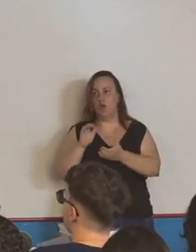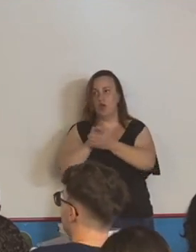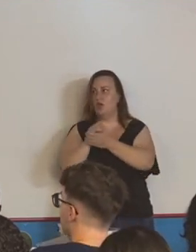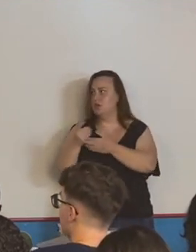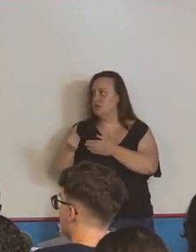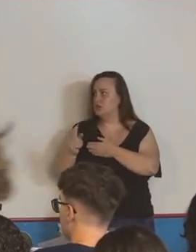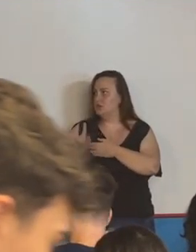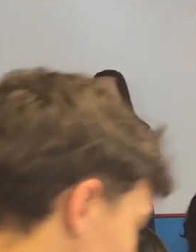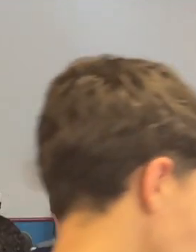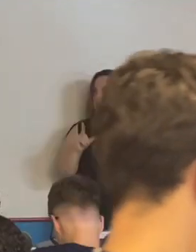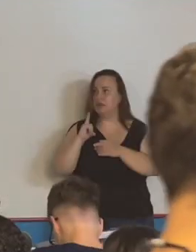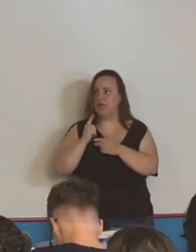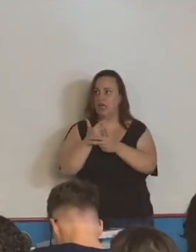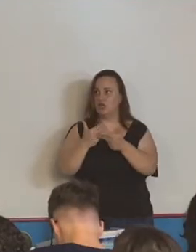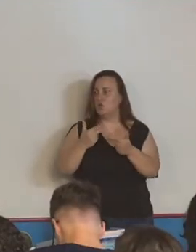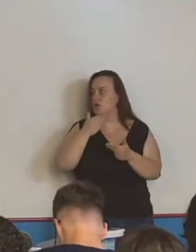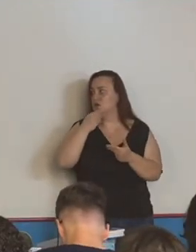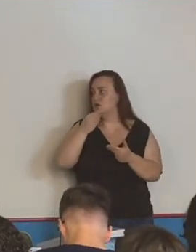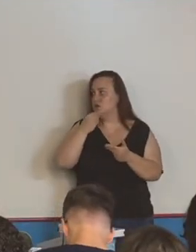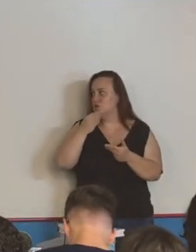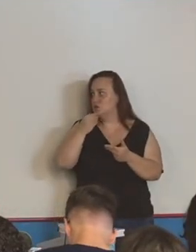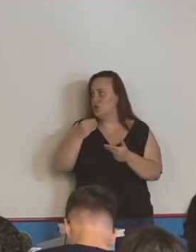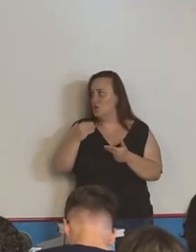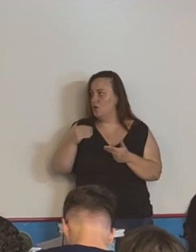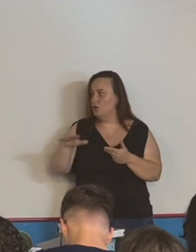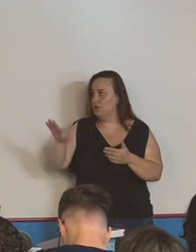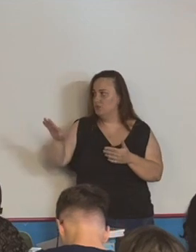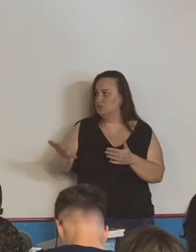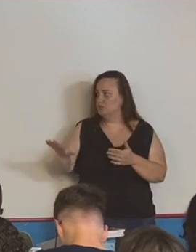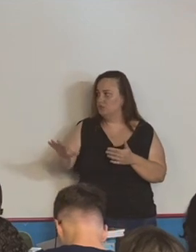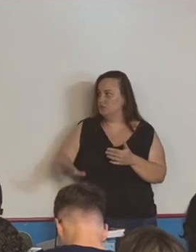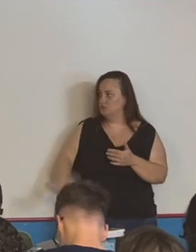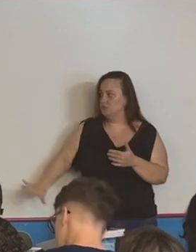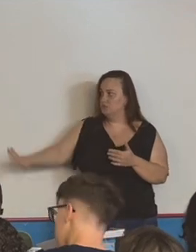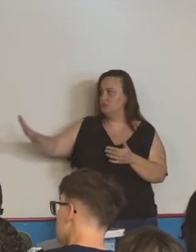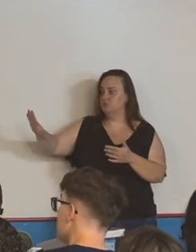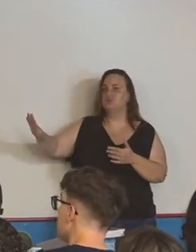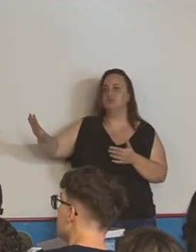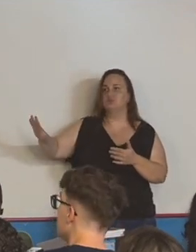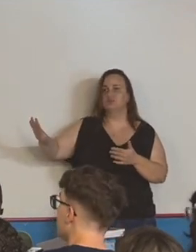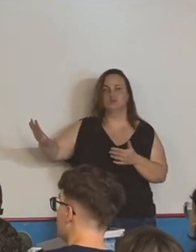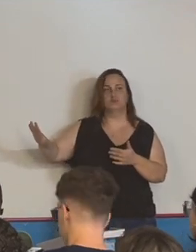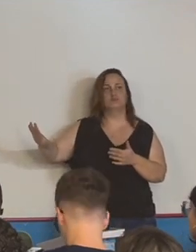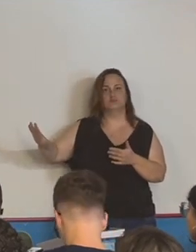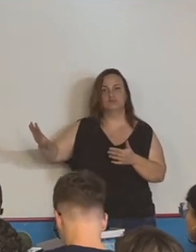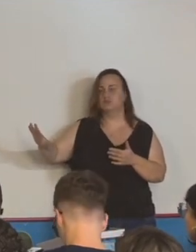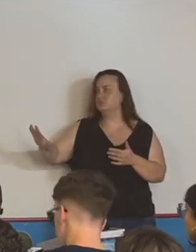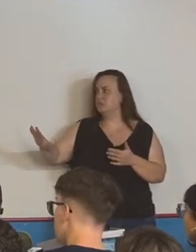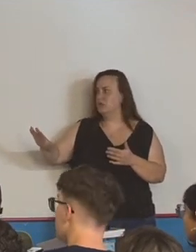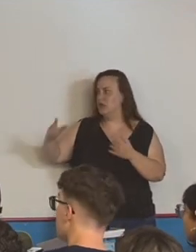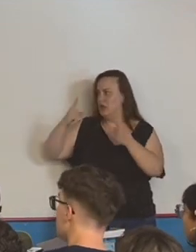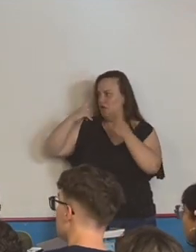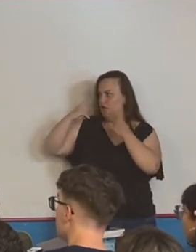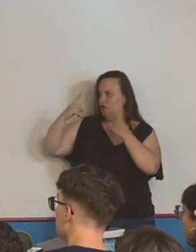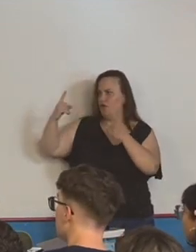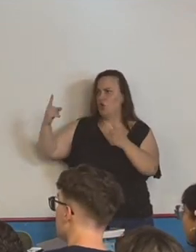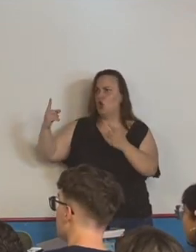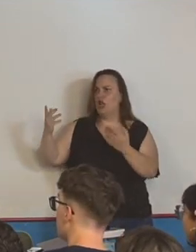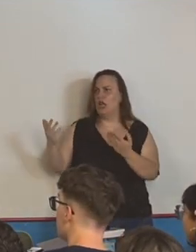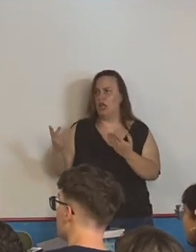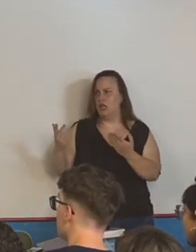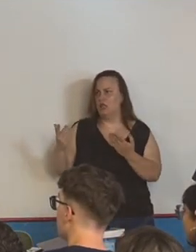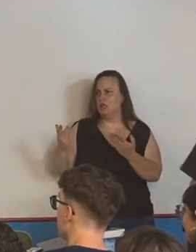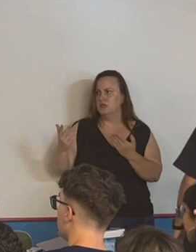os objetos masculinos que ficam nessa parte, extremamente, né, violentos, né,